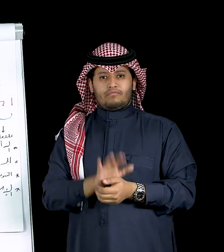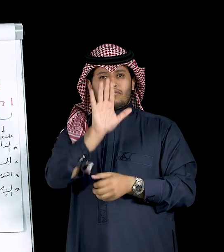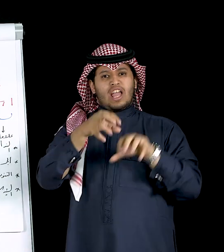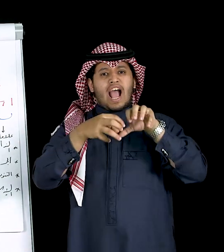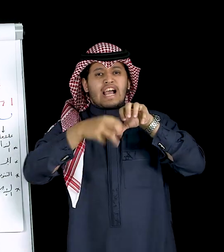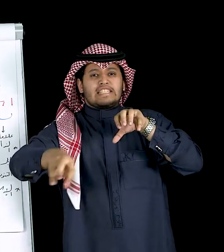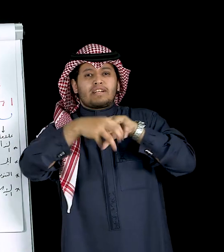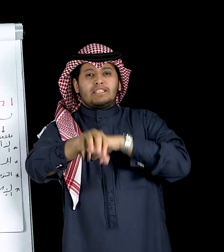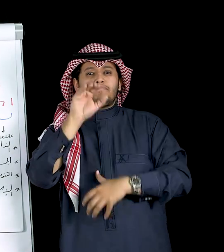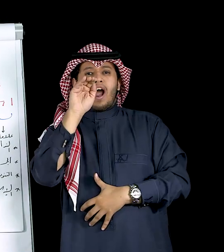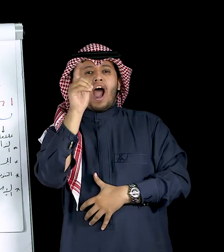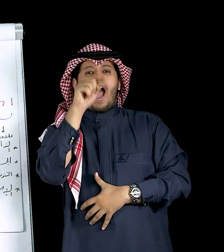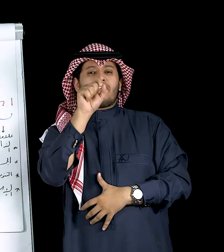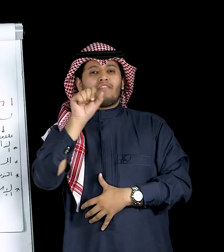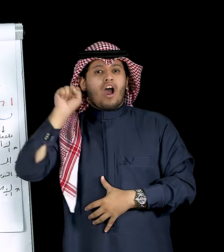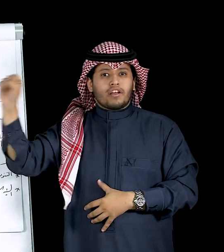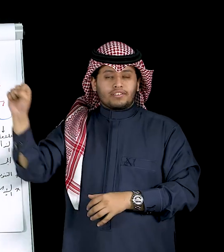أقسام الحروف: